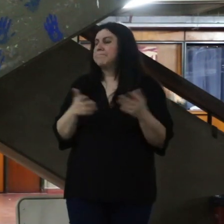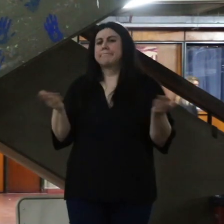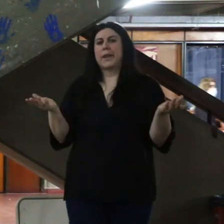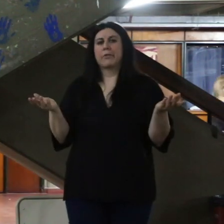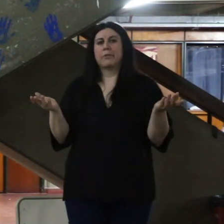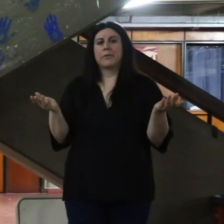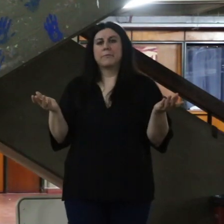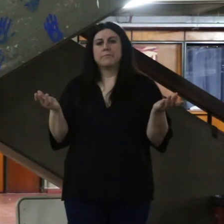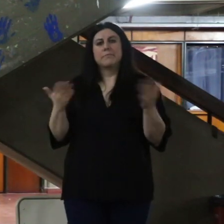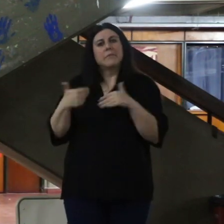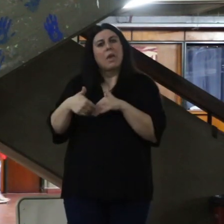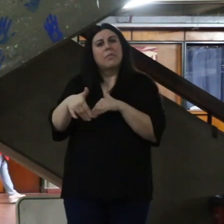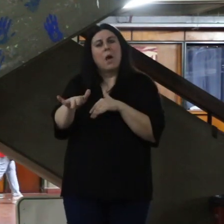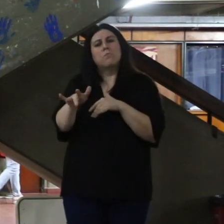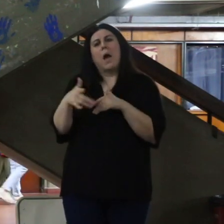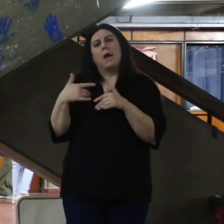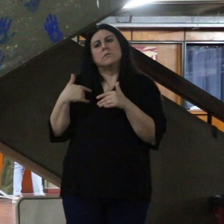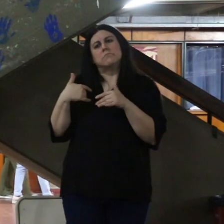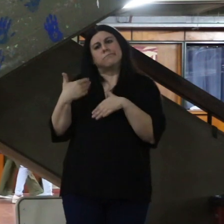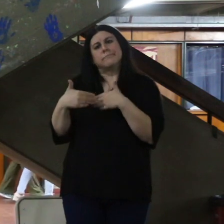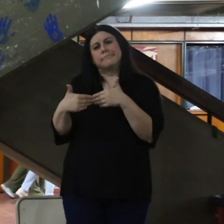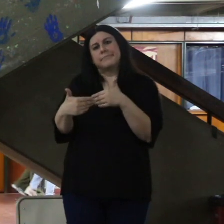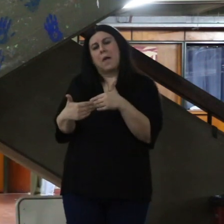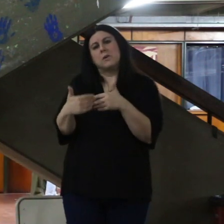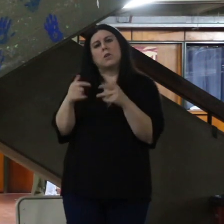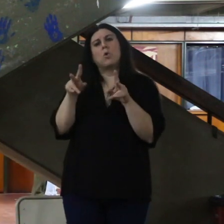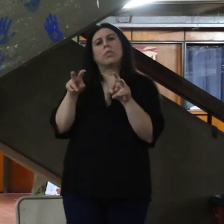después vamos a avanzar un poco en este tema